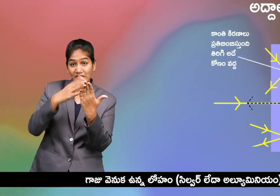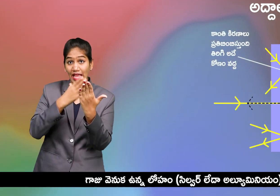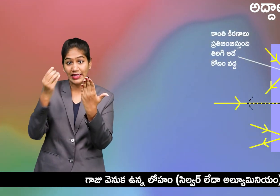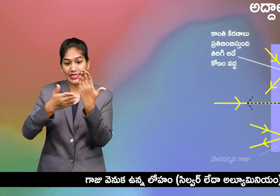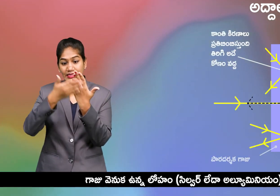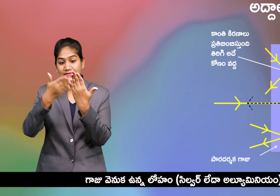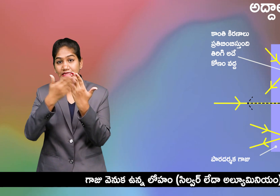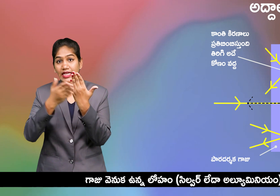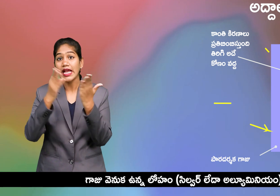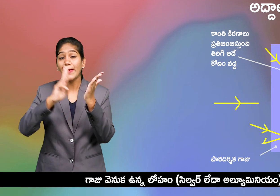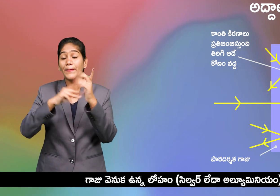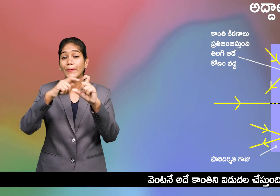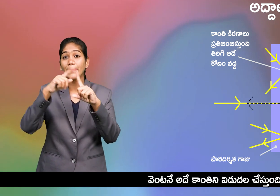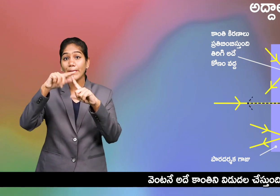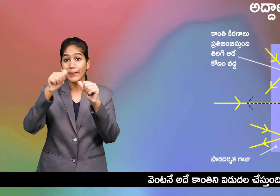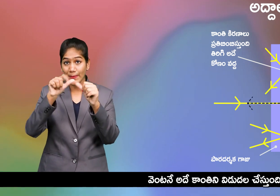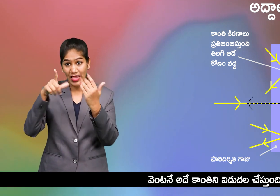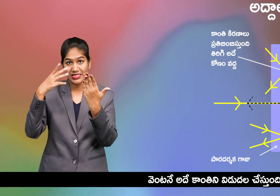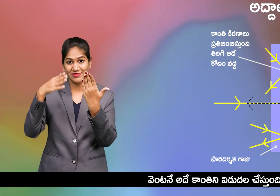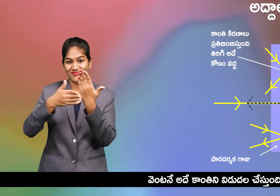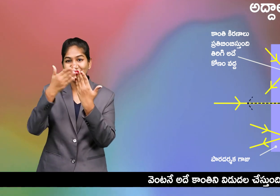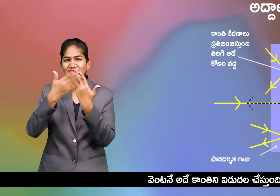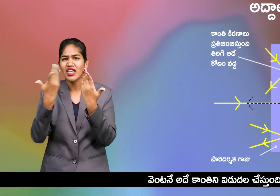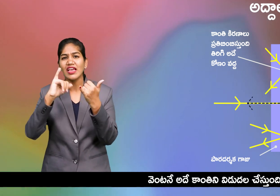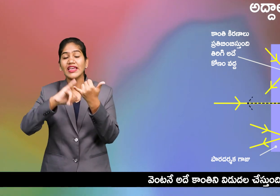కాంతిని గ్రహించి వెంటనే అదే కాంతిని విడుదల చేస్తుంది.